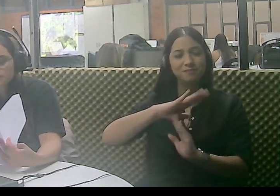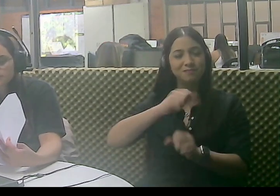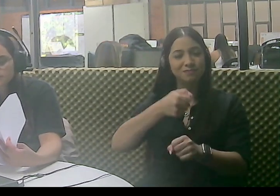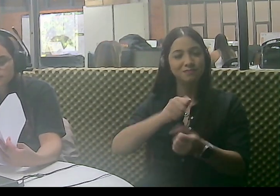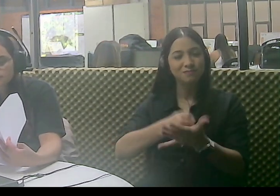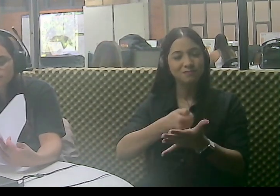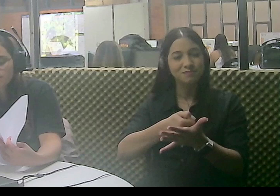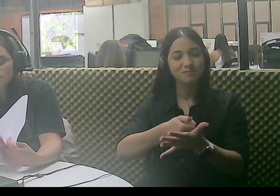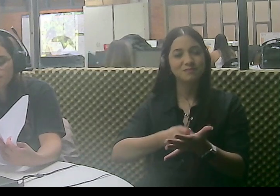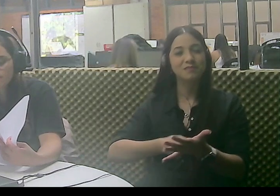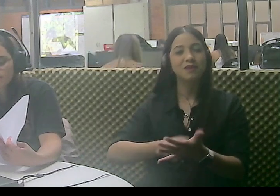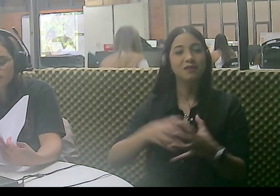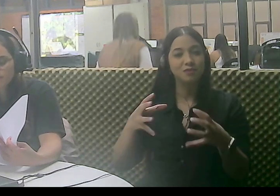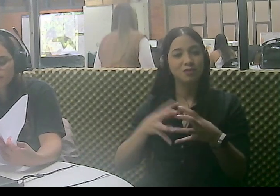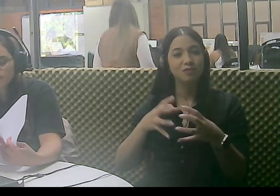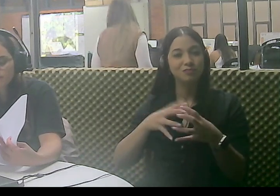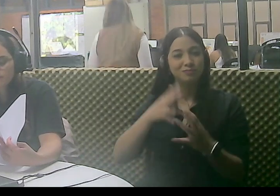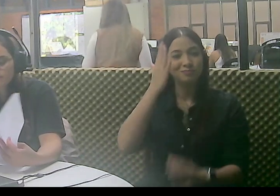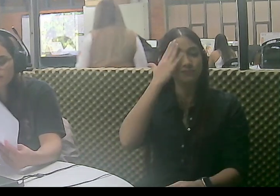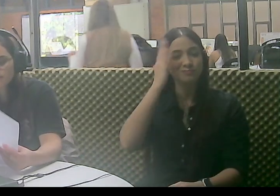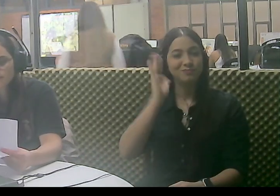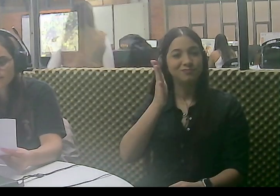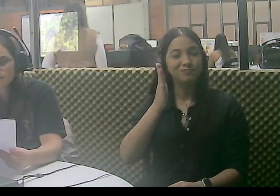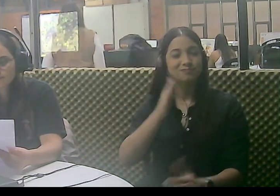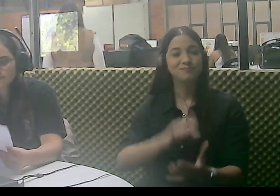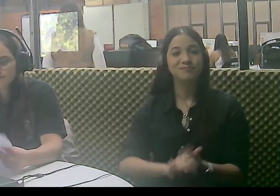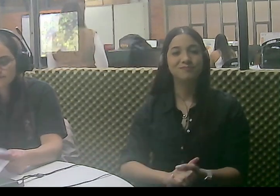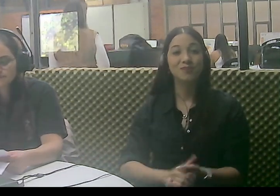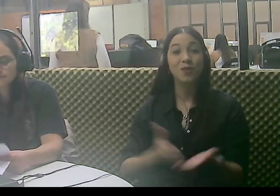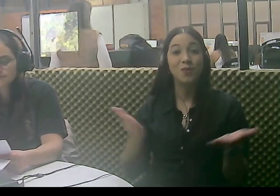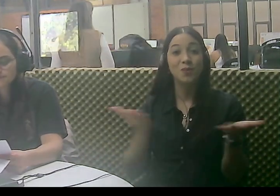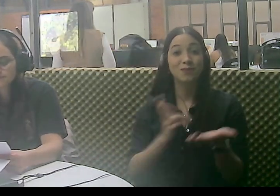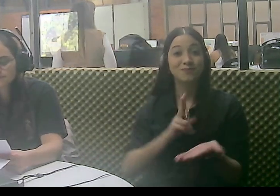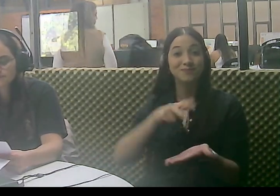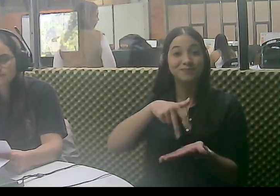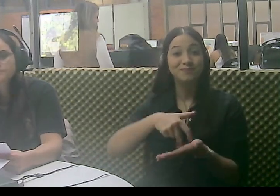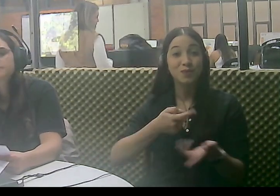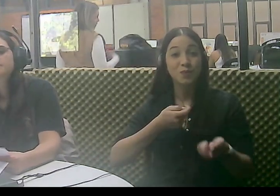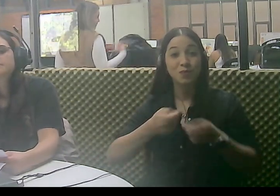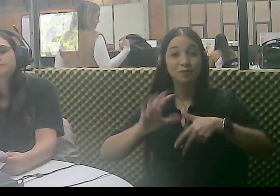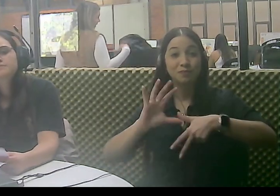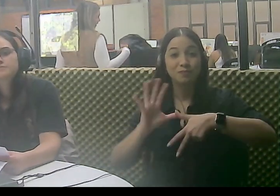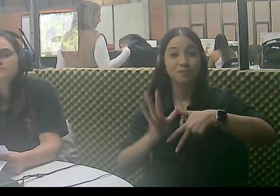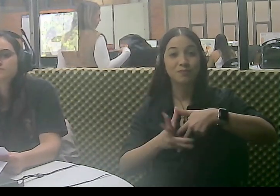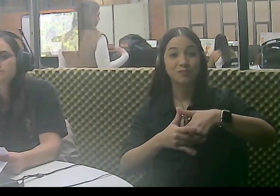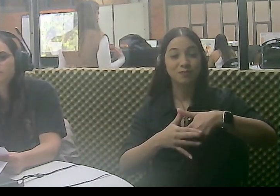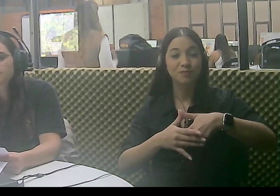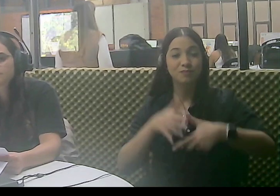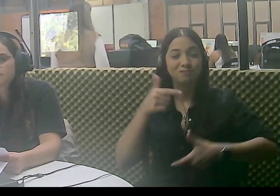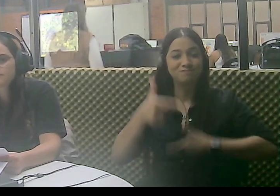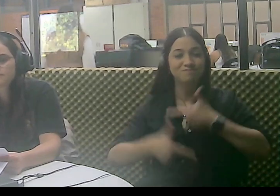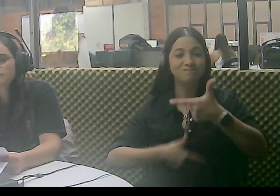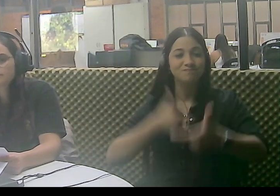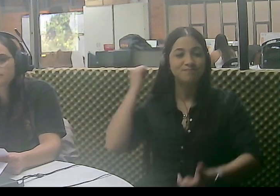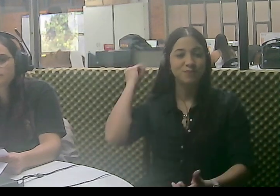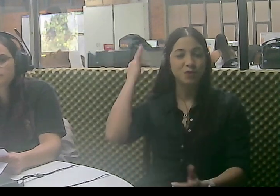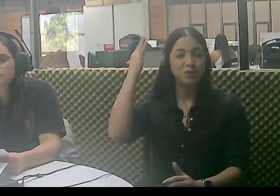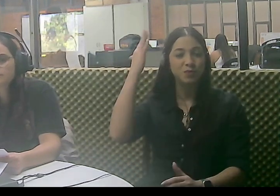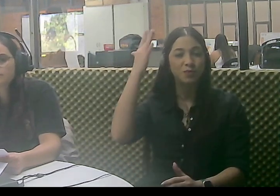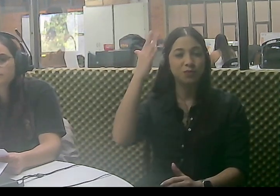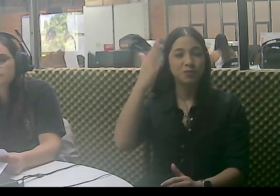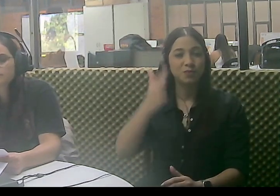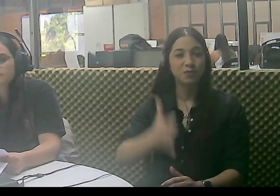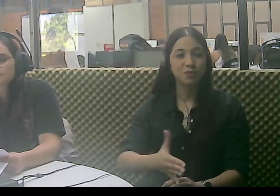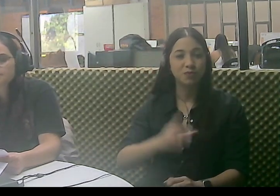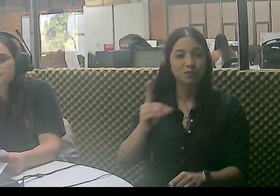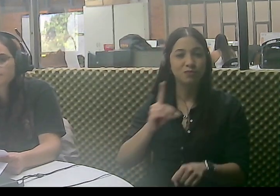Opa, que dessa luta aqui, essa turma sabe muito bem. Hoje eu tô aqui no centro de controle de zoonoses, que batalha o ano inteiro contra esse danado